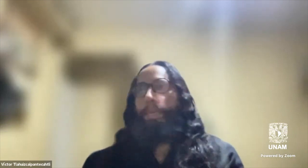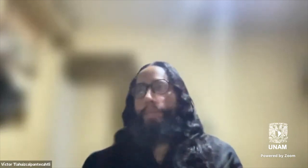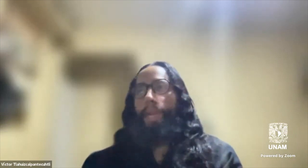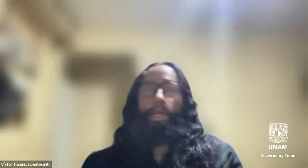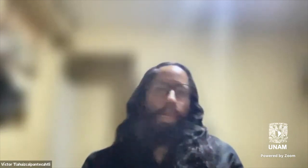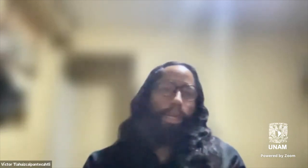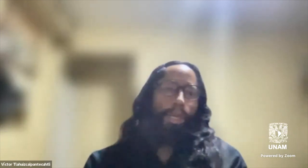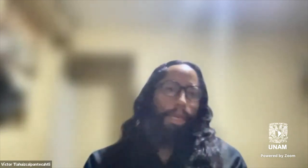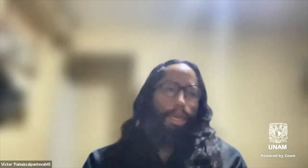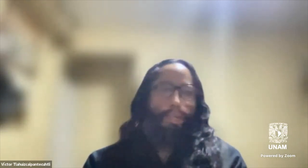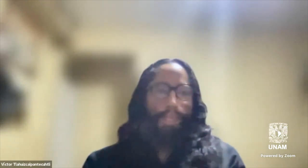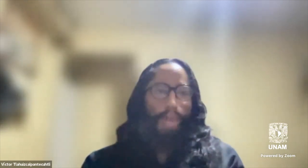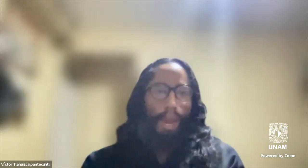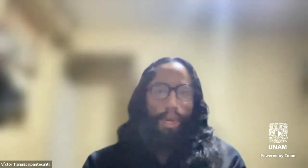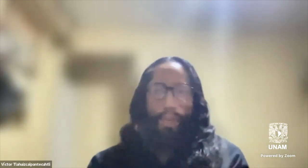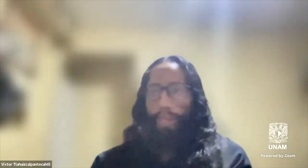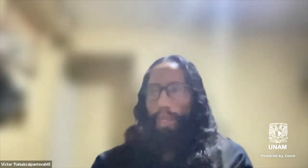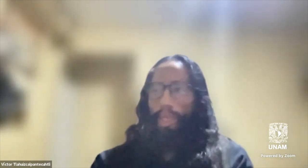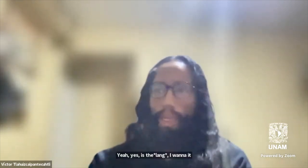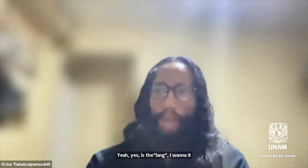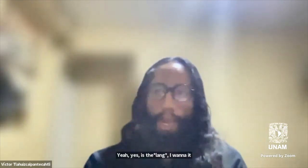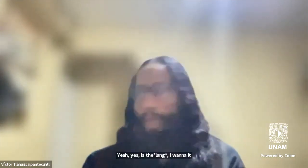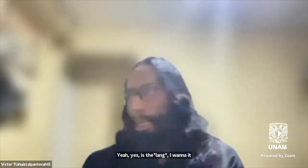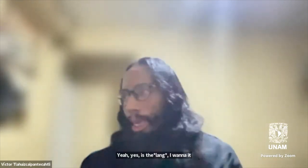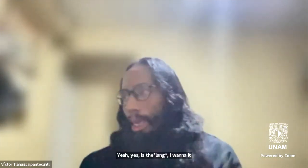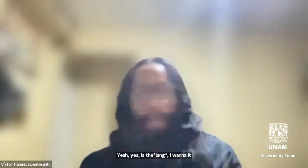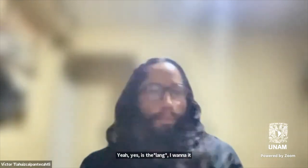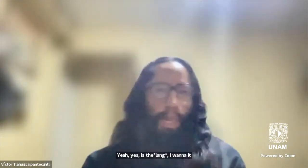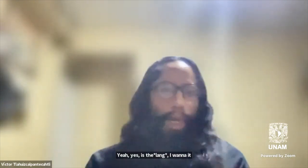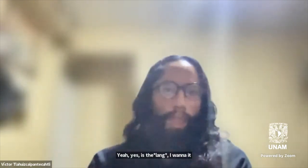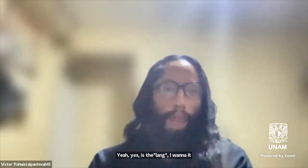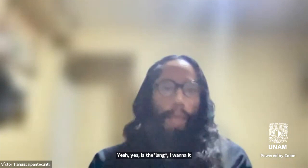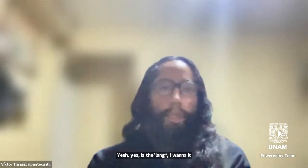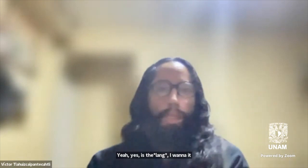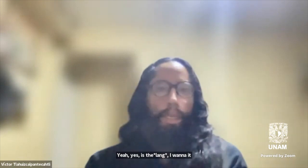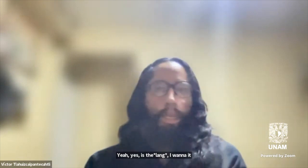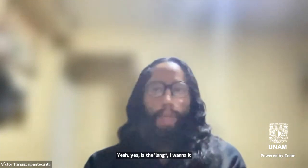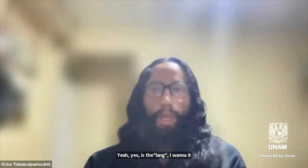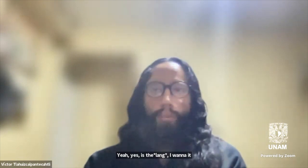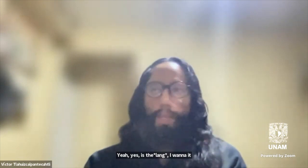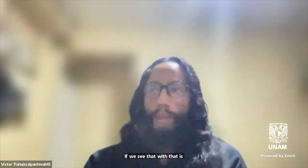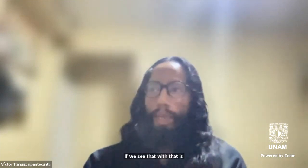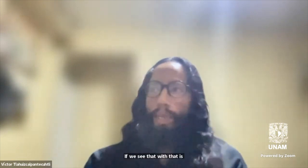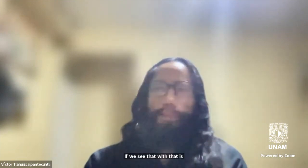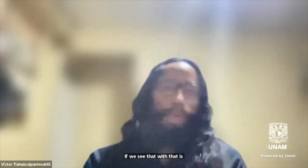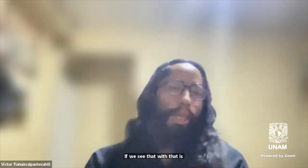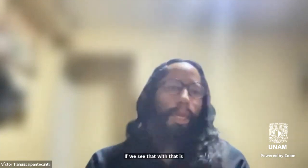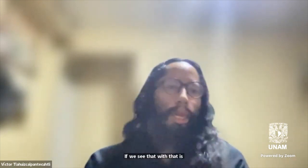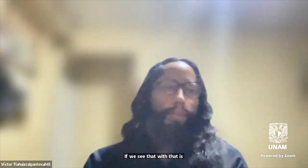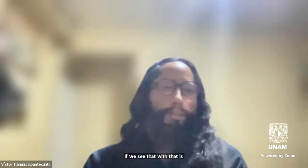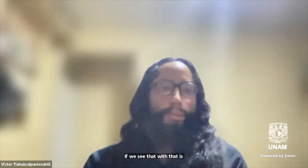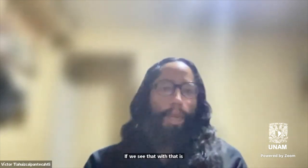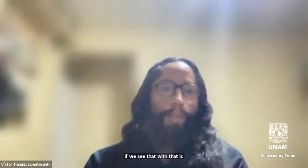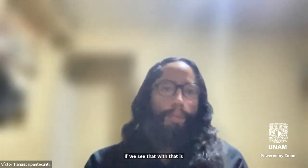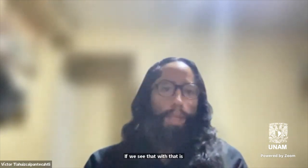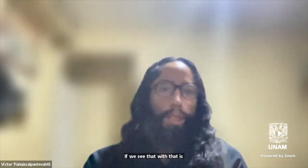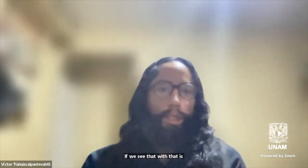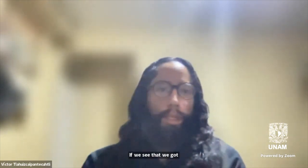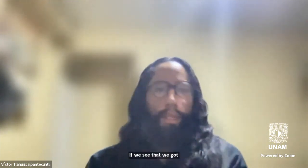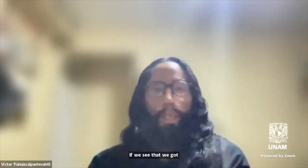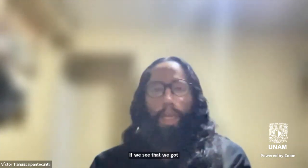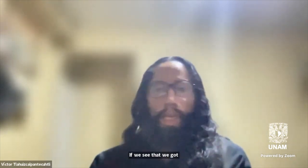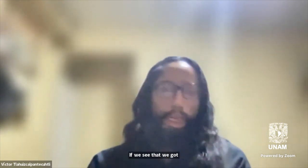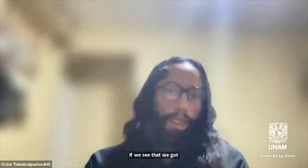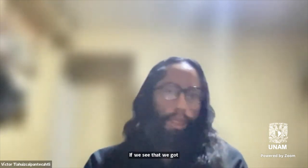iniciales de mi nombre oficial, de mi identidad que me da el Estado y que me dieron mis padres también. Me llamo